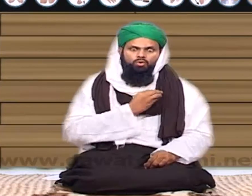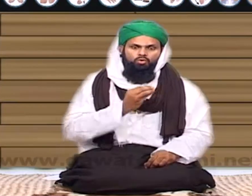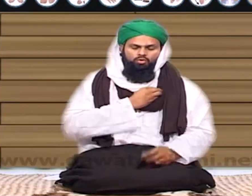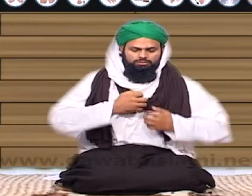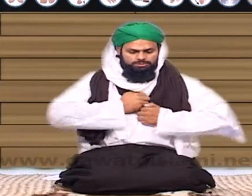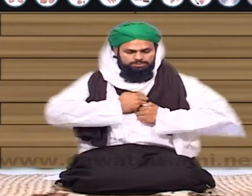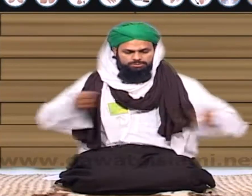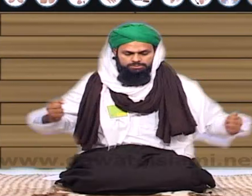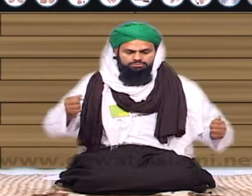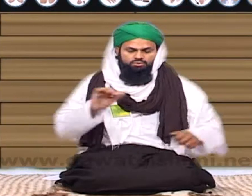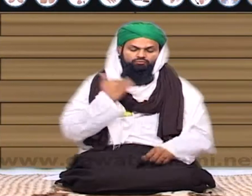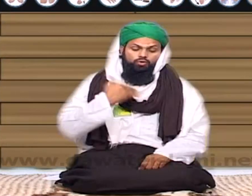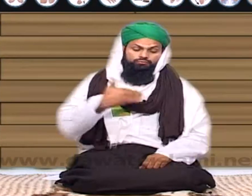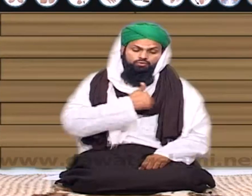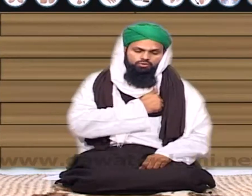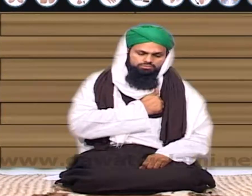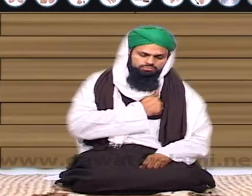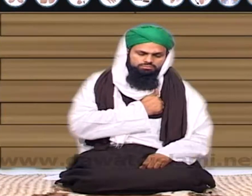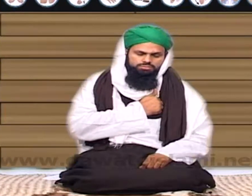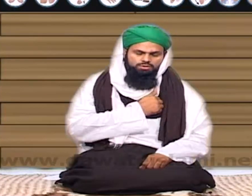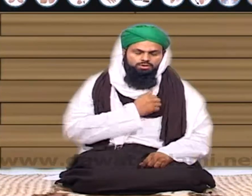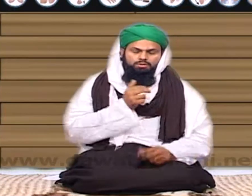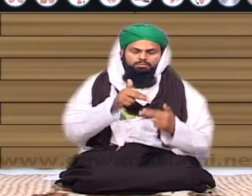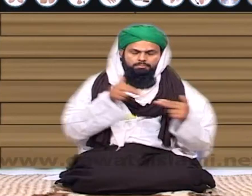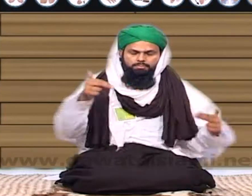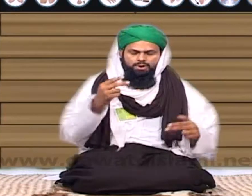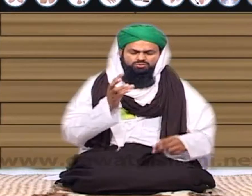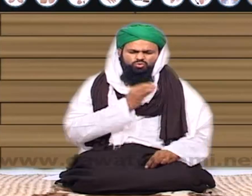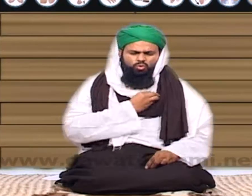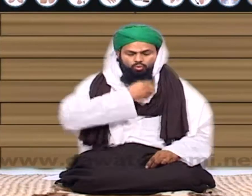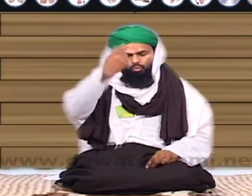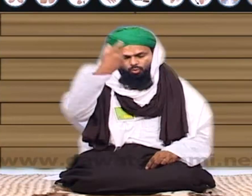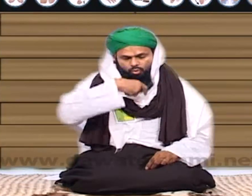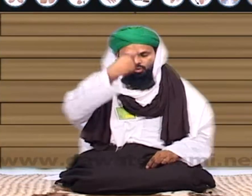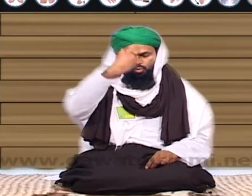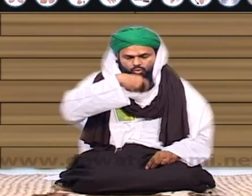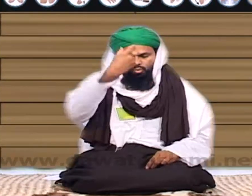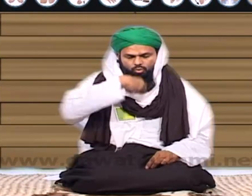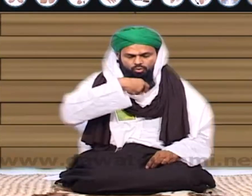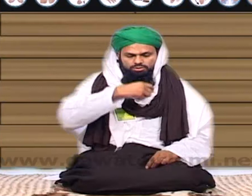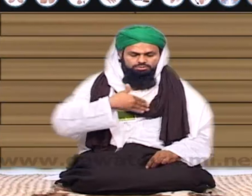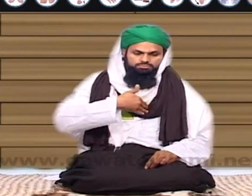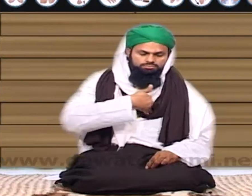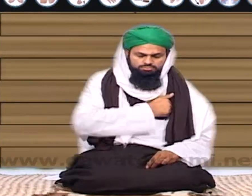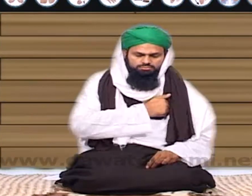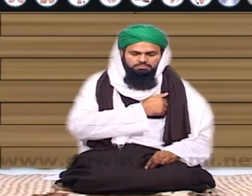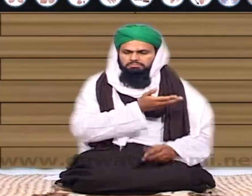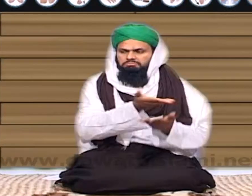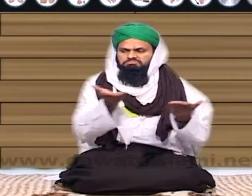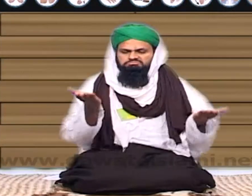جاتی، کپڑے پھاڑ دیتے، اور کئی بار جنازے اٹھ جاتے، ایسا ذوق اور رقت طاری ہوتی تھی ان کے واز میں۔ یہاں تو